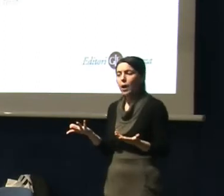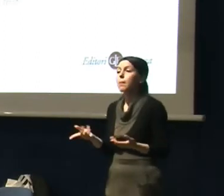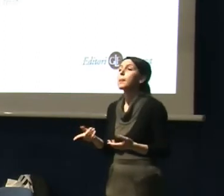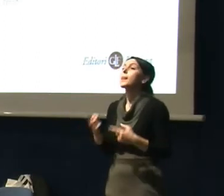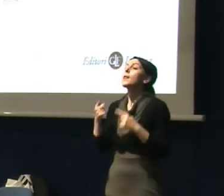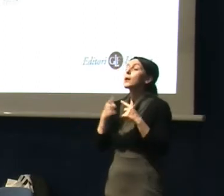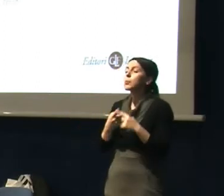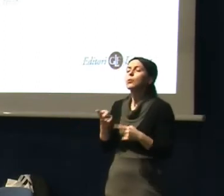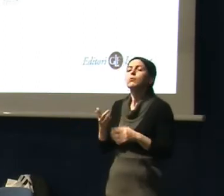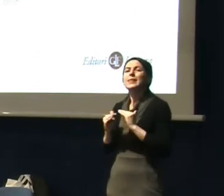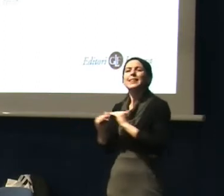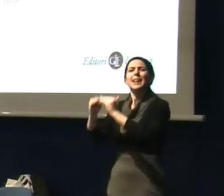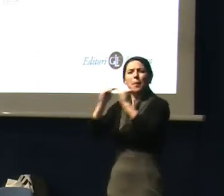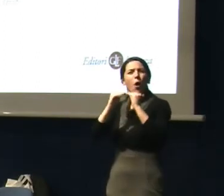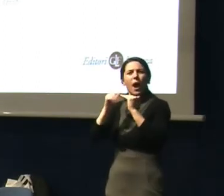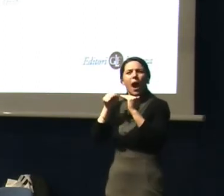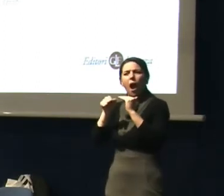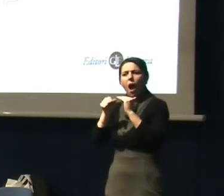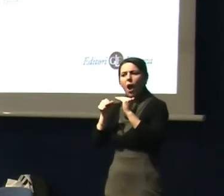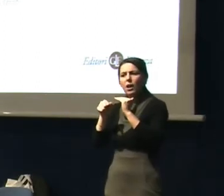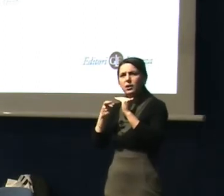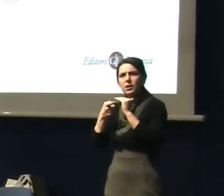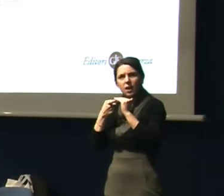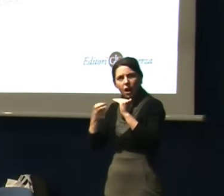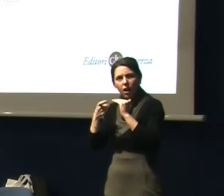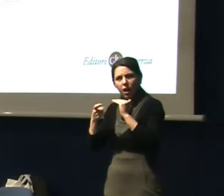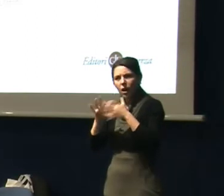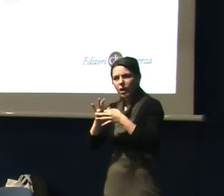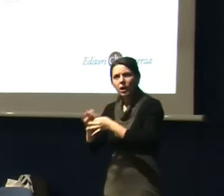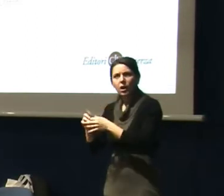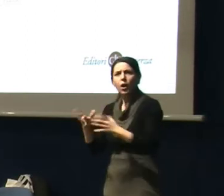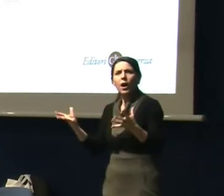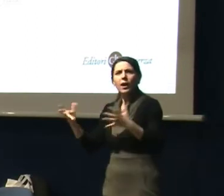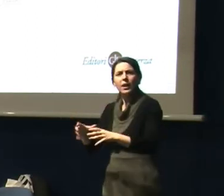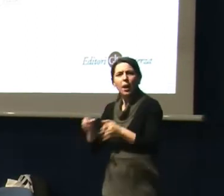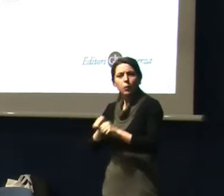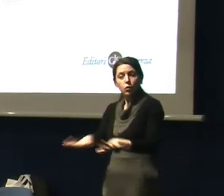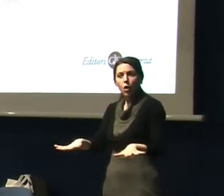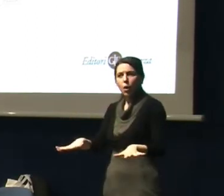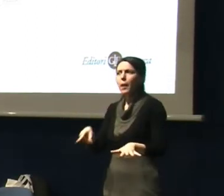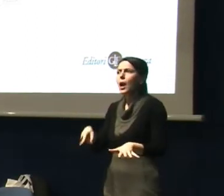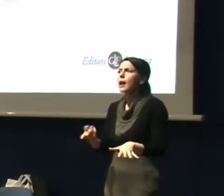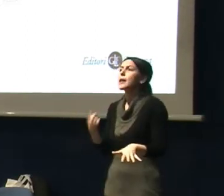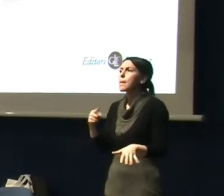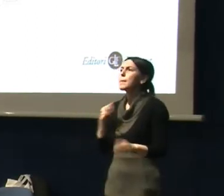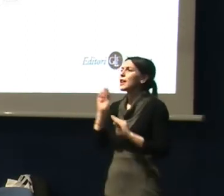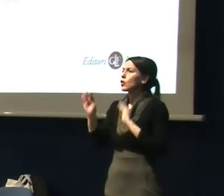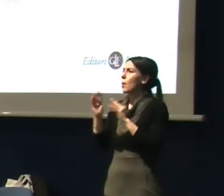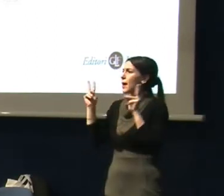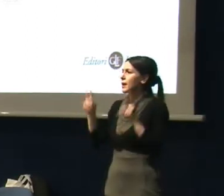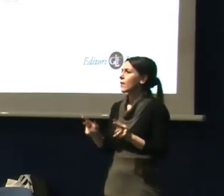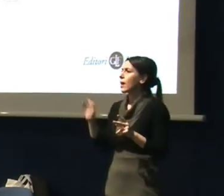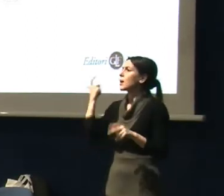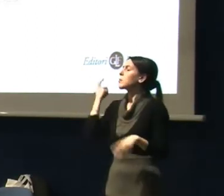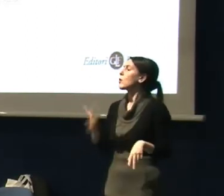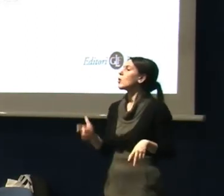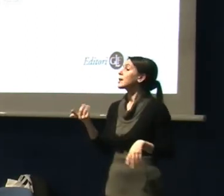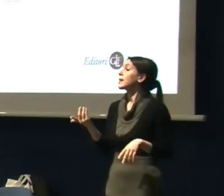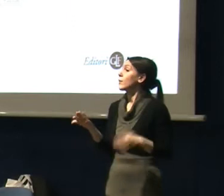reggerà al crepuscolo dei media e questa la vera la vera domanda che dobbiamo porci perché al momento